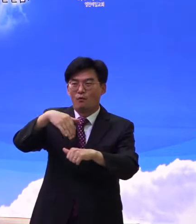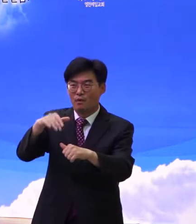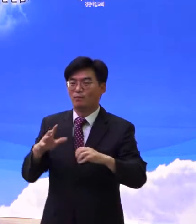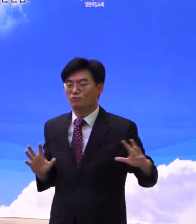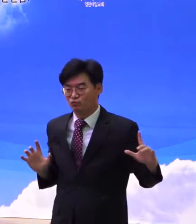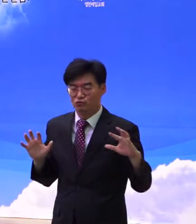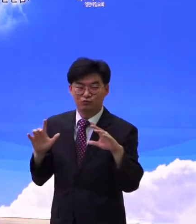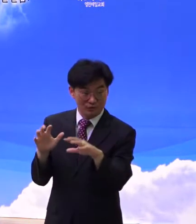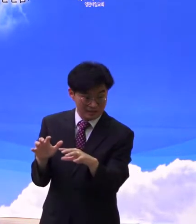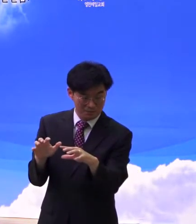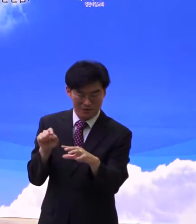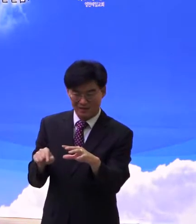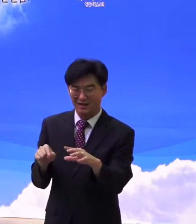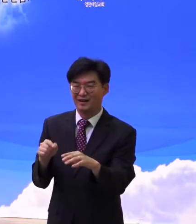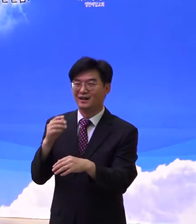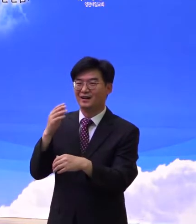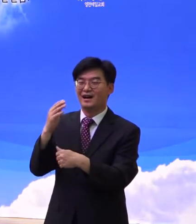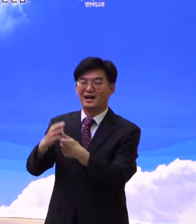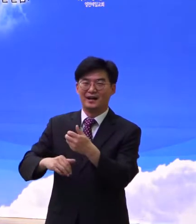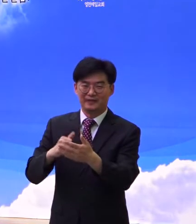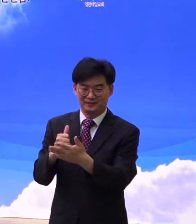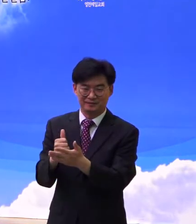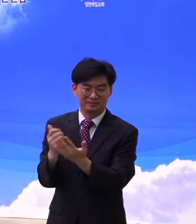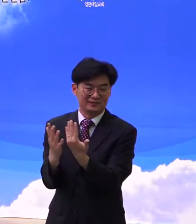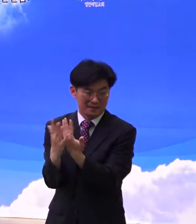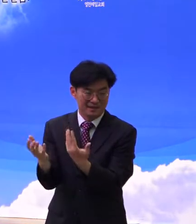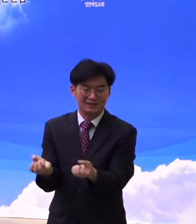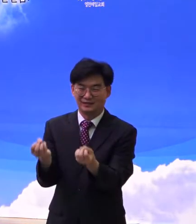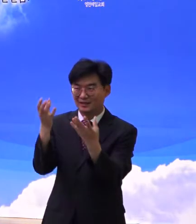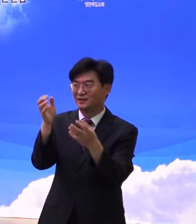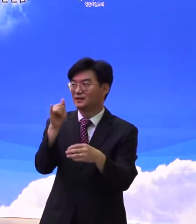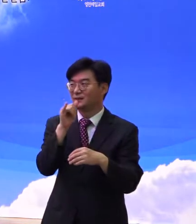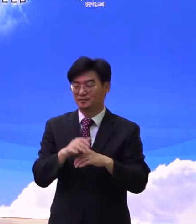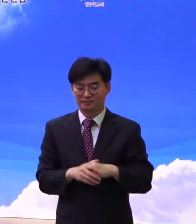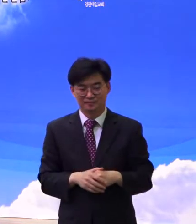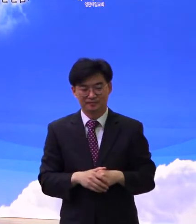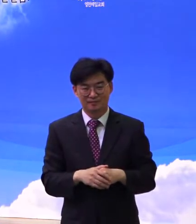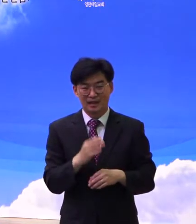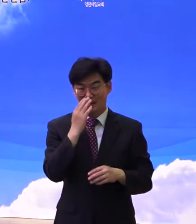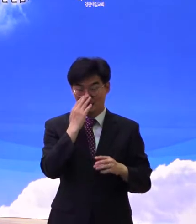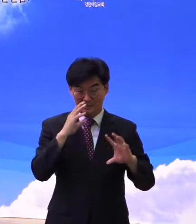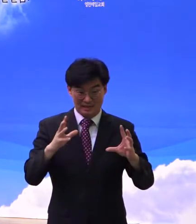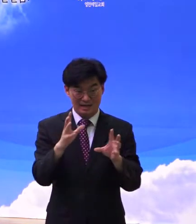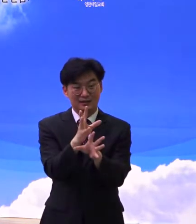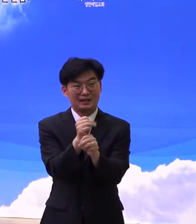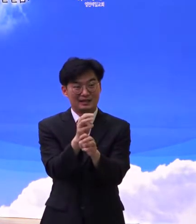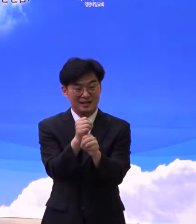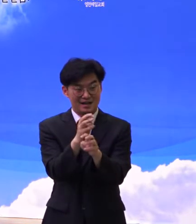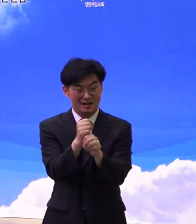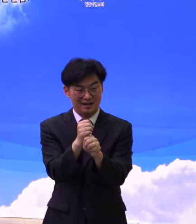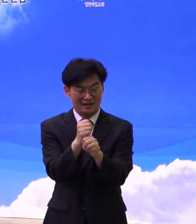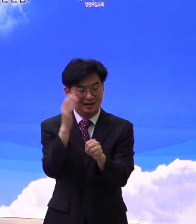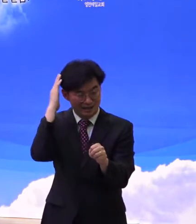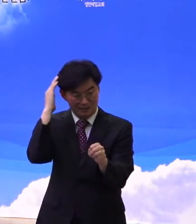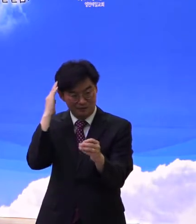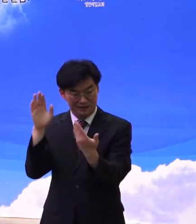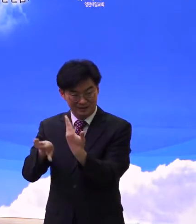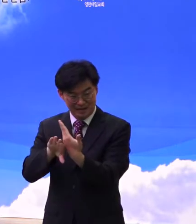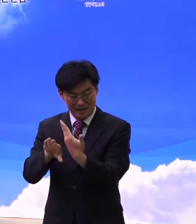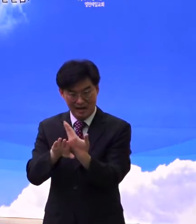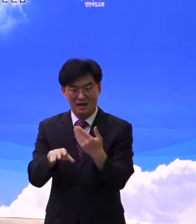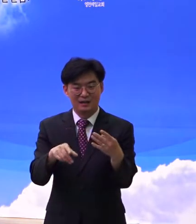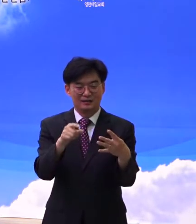유대력이라고 유대 달력이 있는데 유대력의 첫 번째 달, 그것을 아비월이라고 부르는데요. 아비월 14일이 6월절입니다.